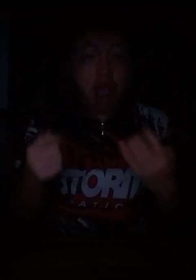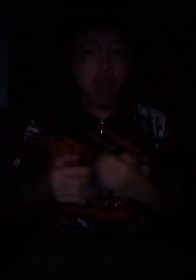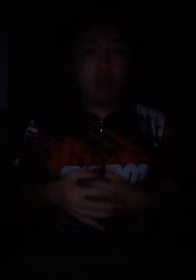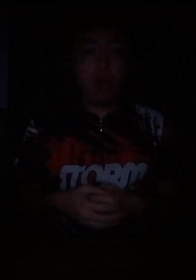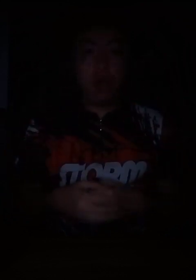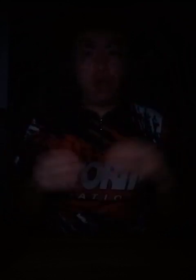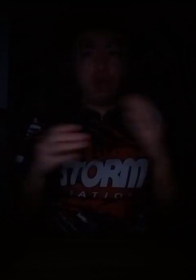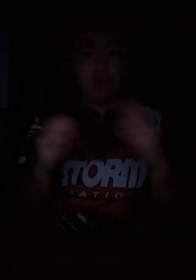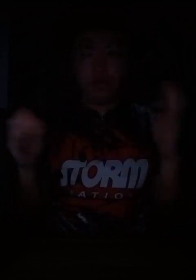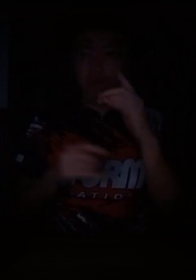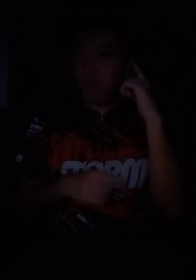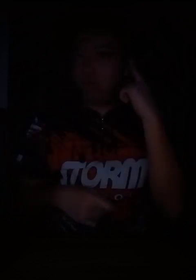한번 들어보시죠.